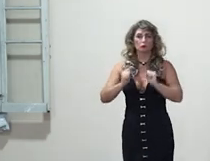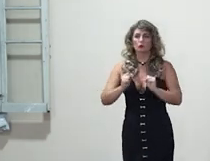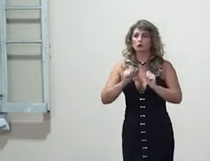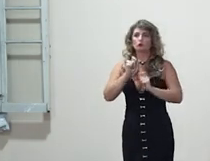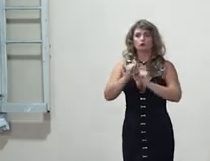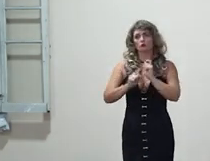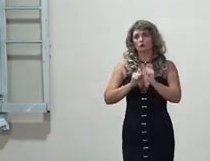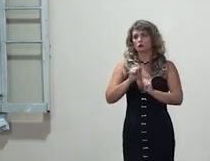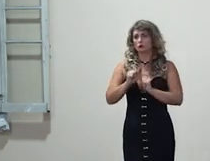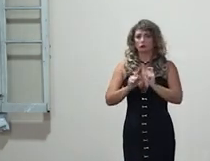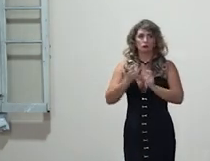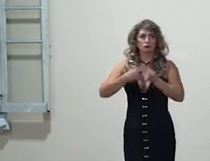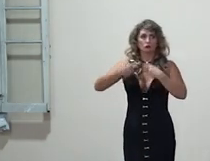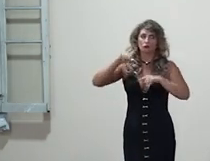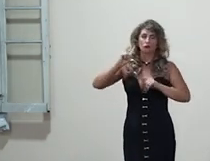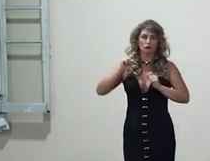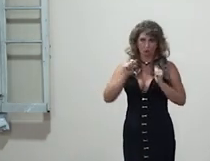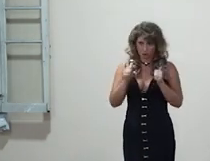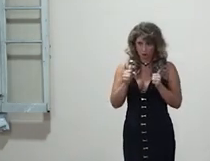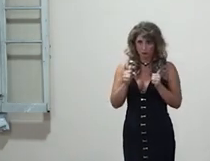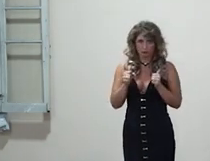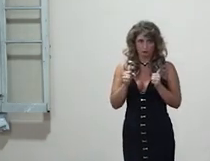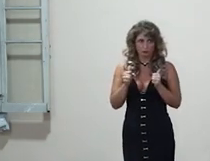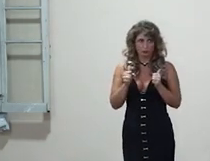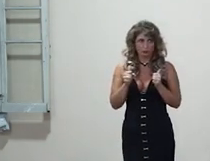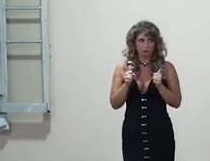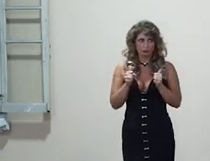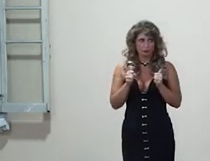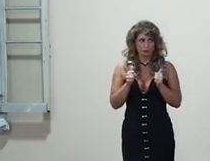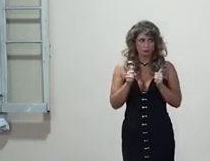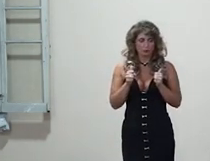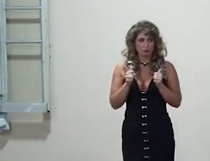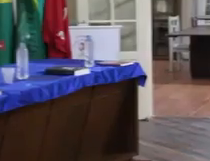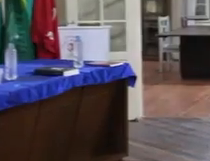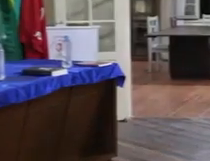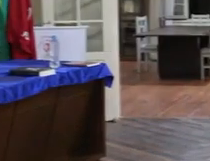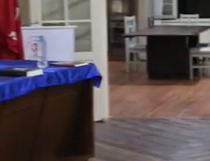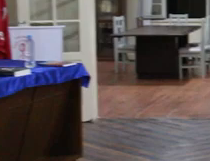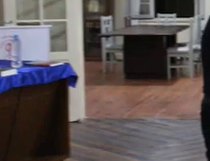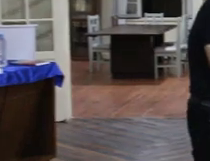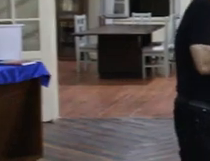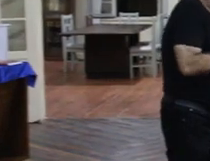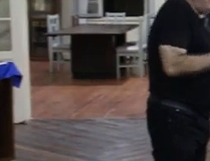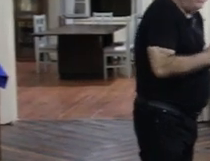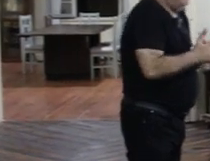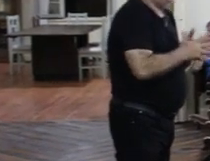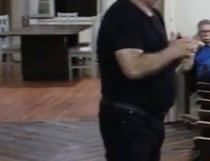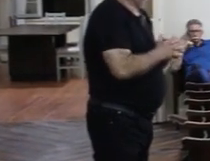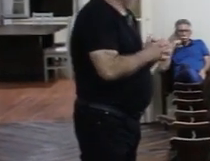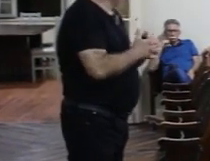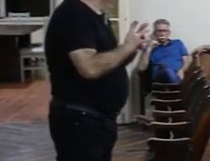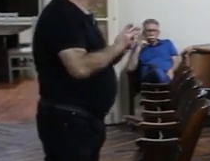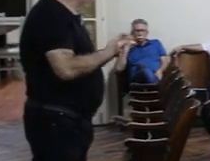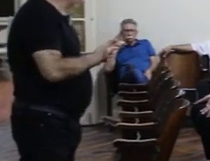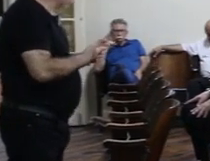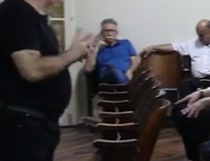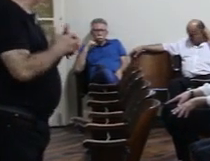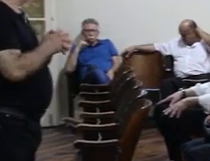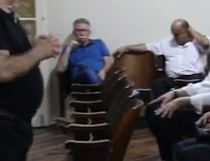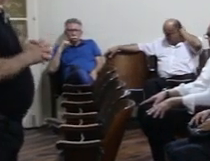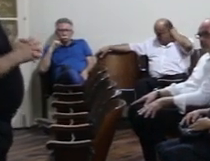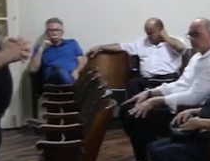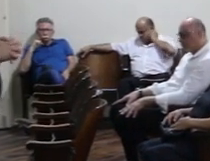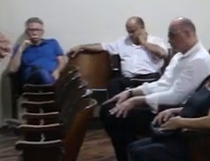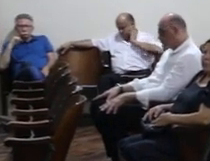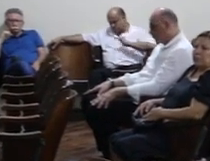então, desenvolver isso. É só vocês disserem que sim, uns para os